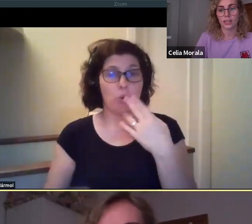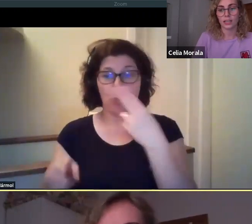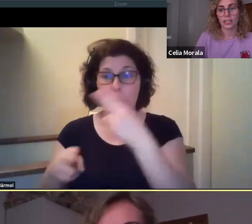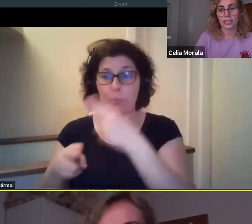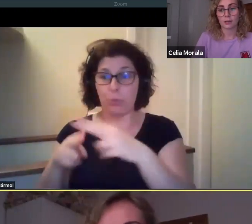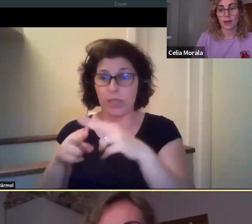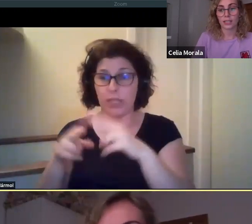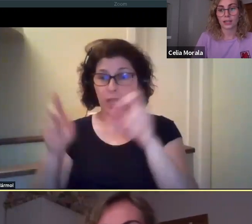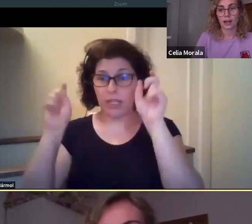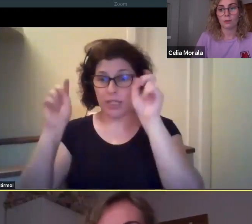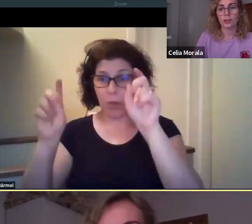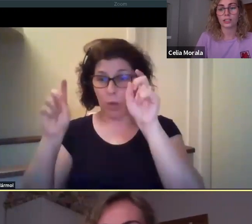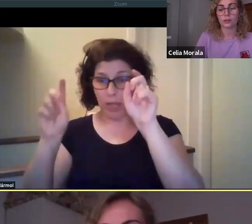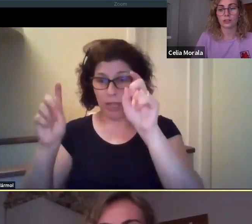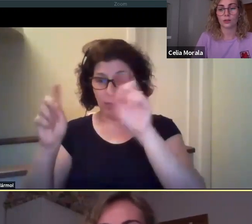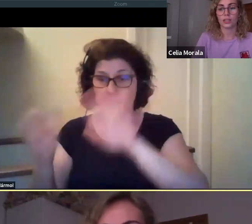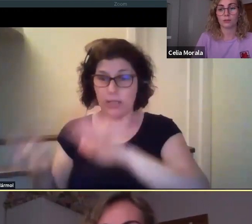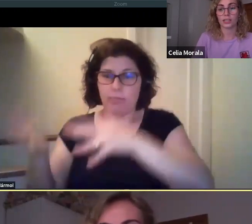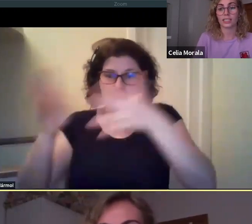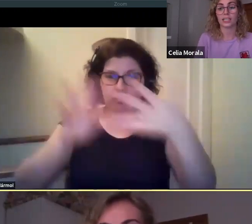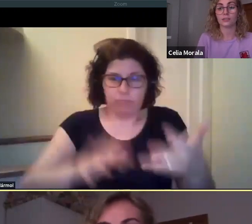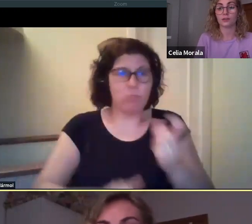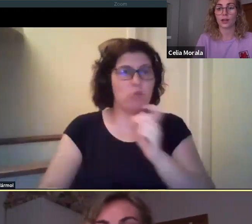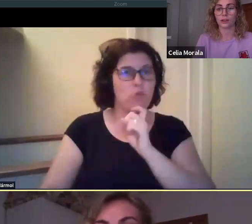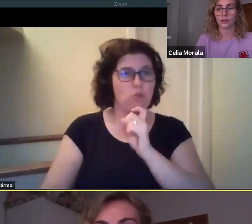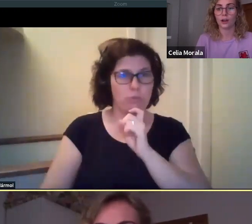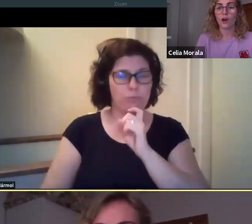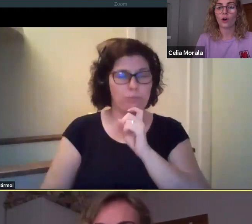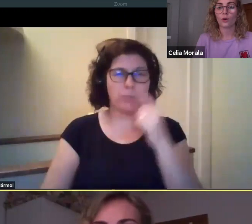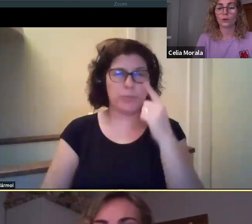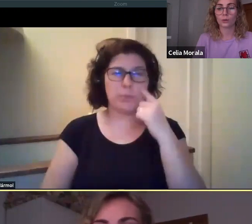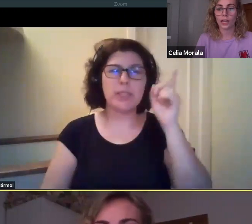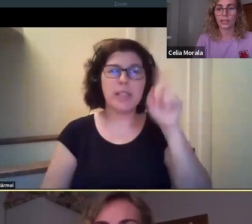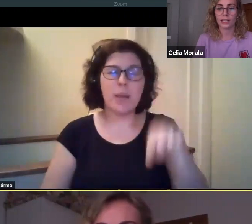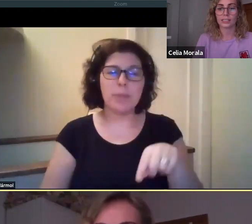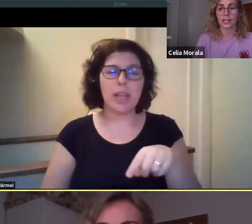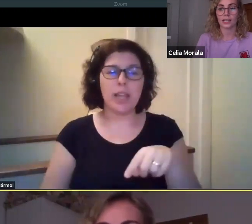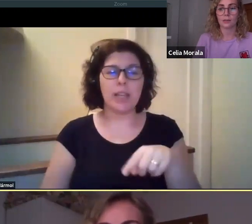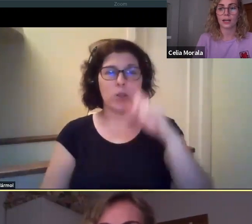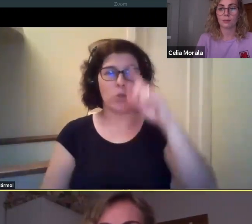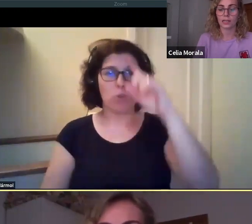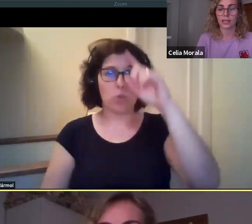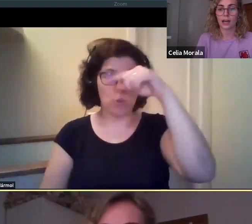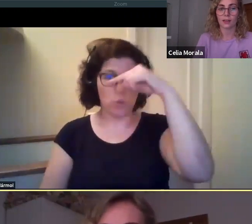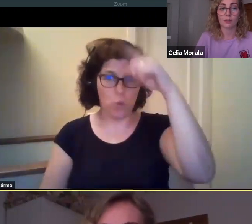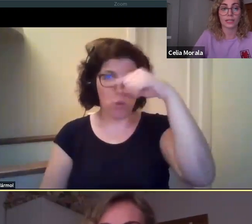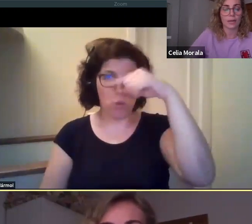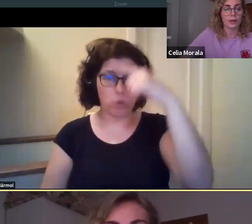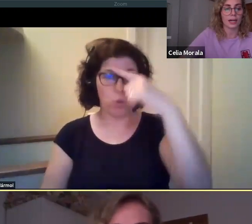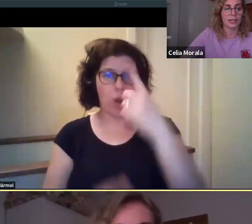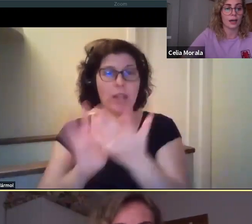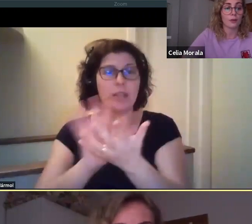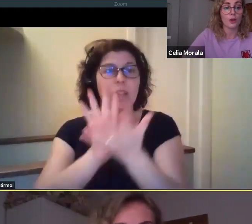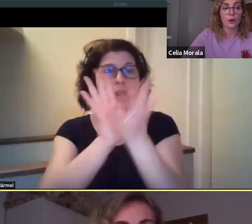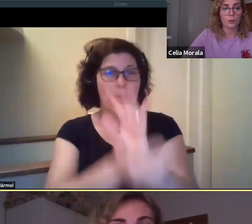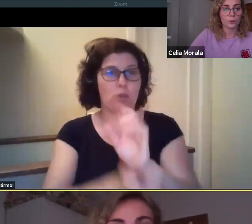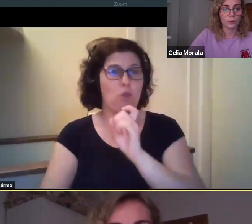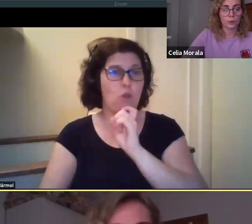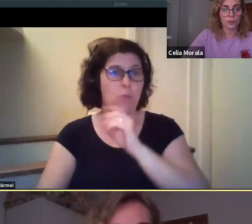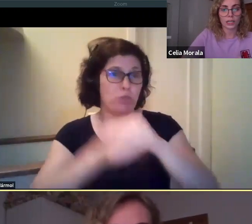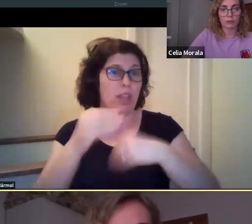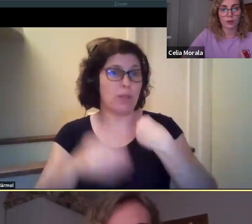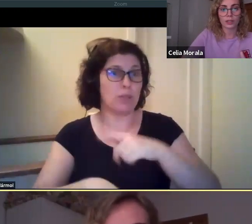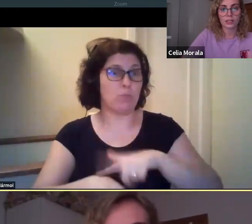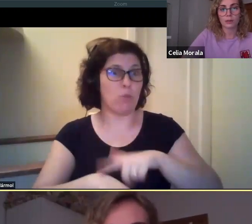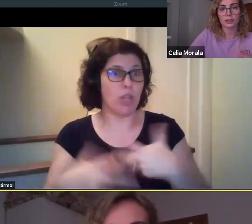educativas llevadas a cabo, y sobre todo también de esa transformación cultural que se ha de llevar de manera paralela.